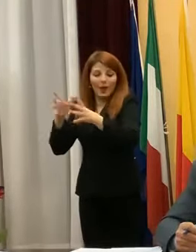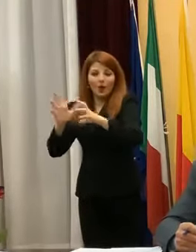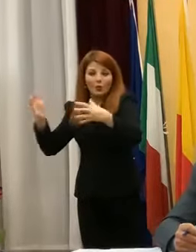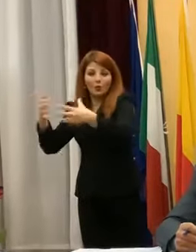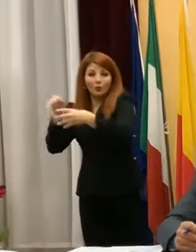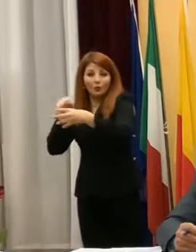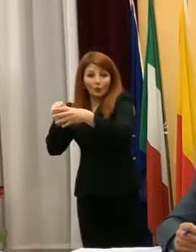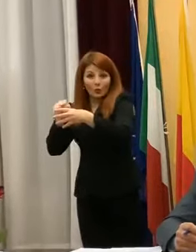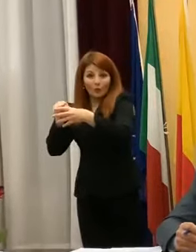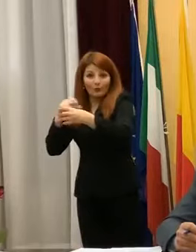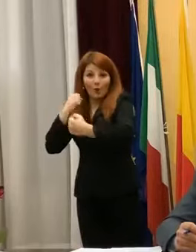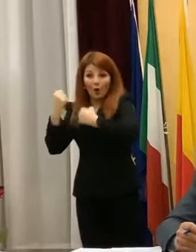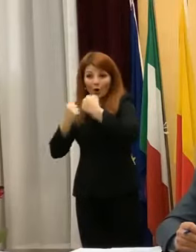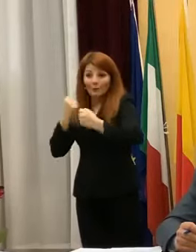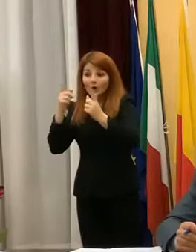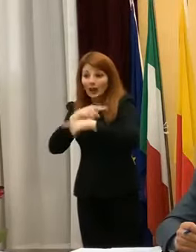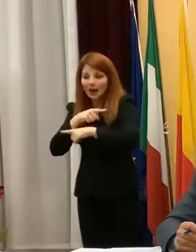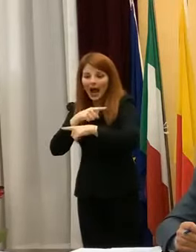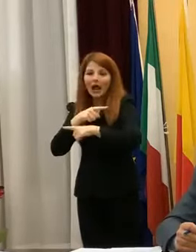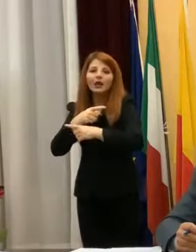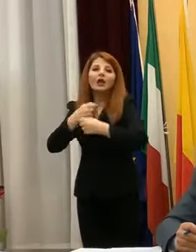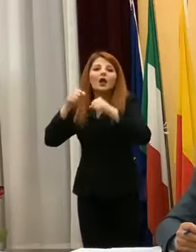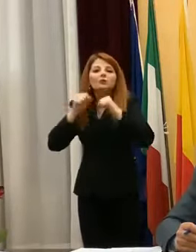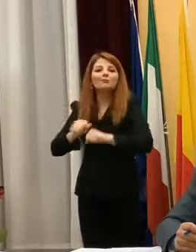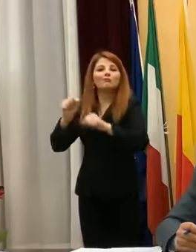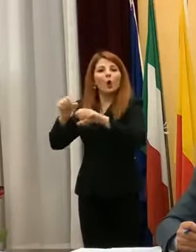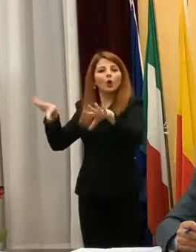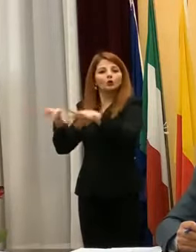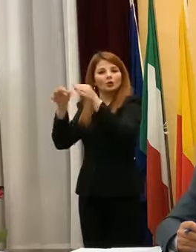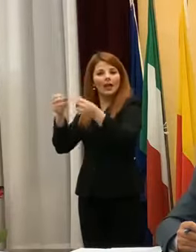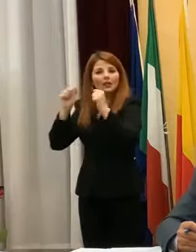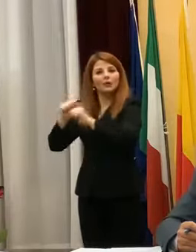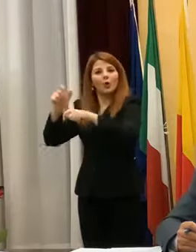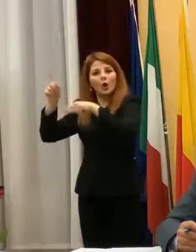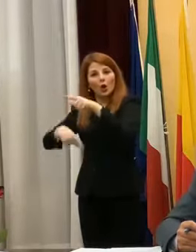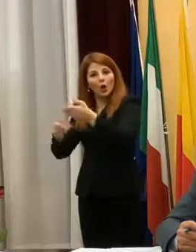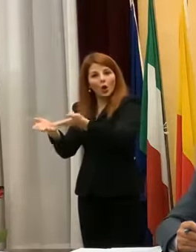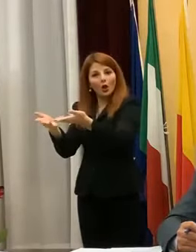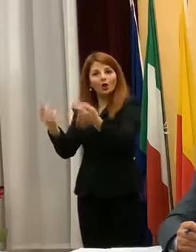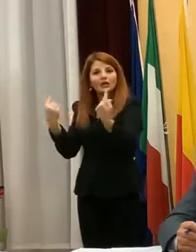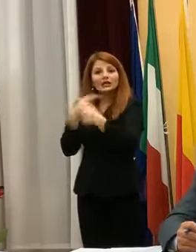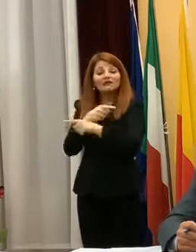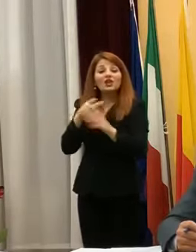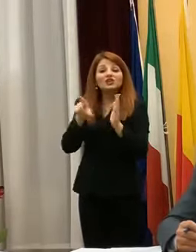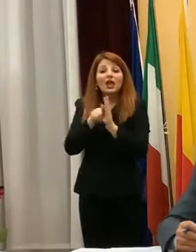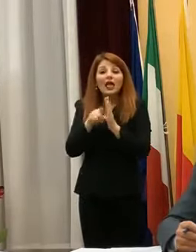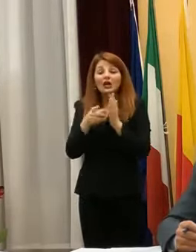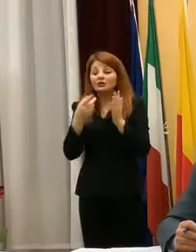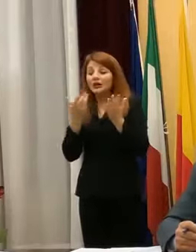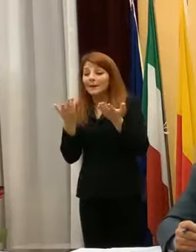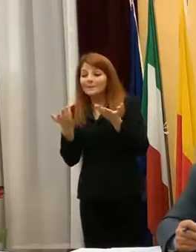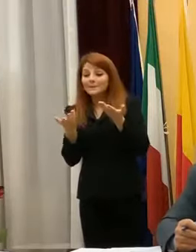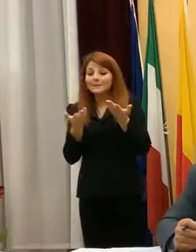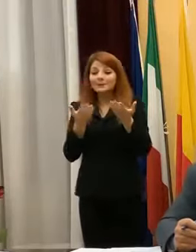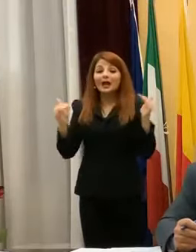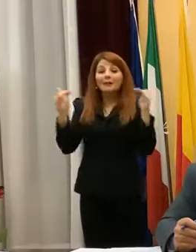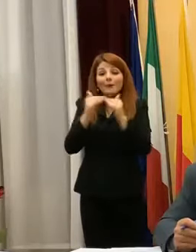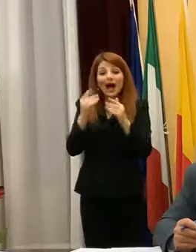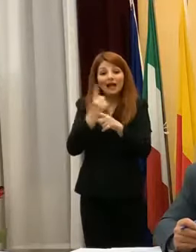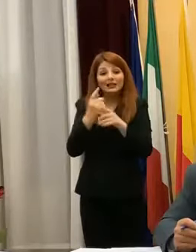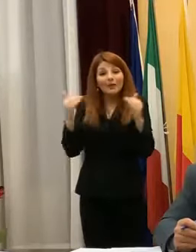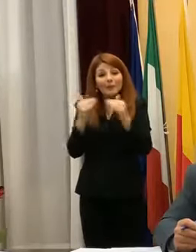Continuiamo a sognare che per quanti soldi possano girare, 9 miliardi di euro